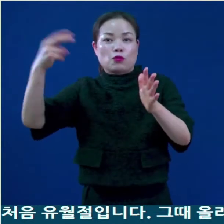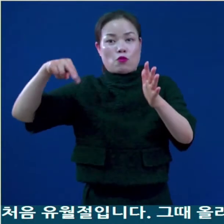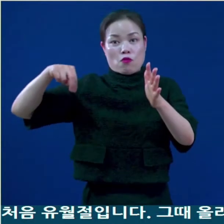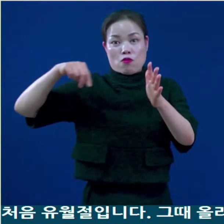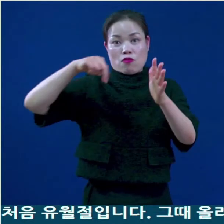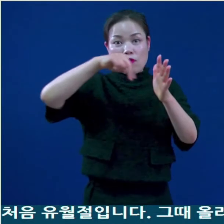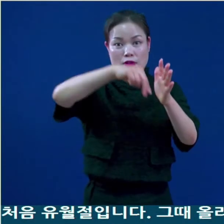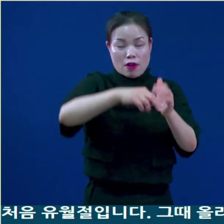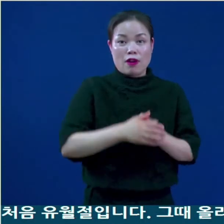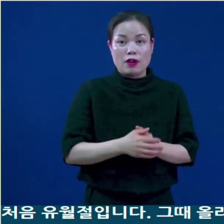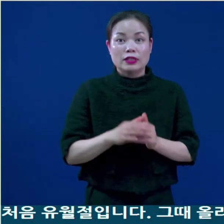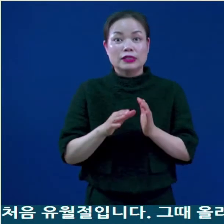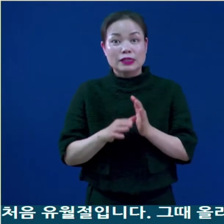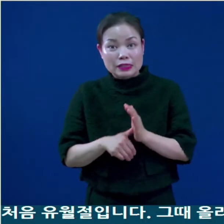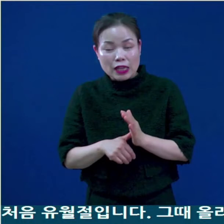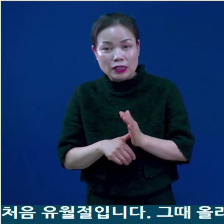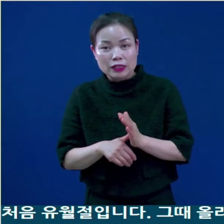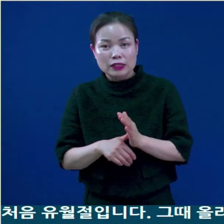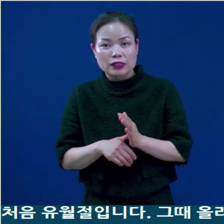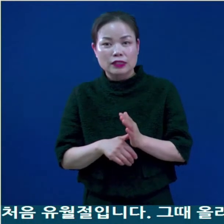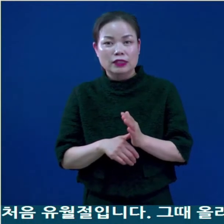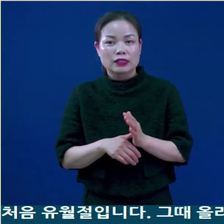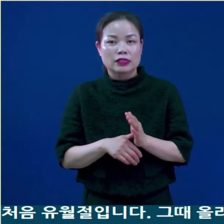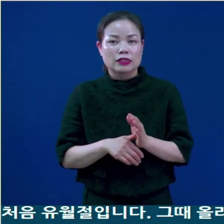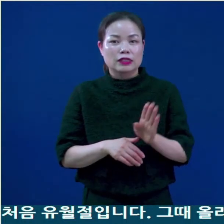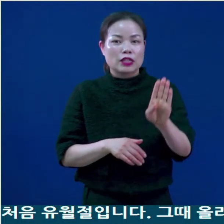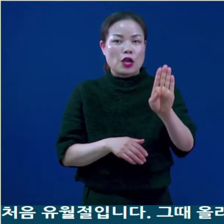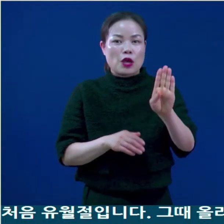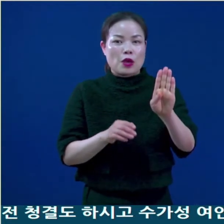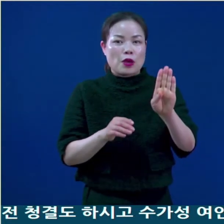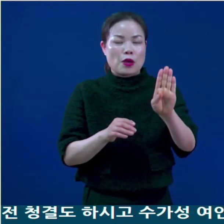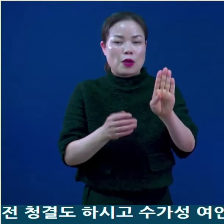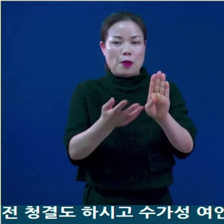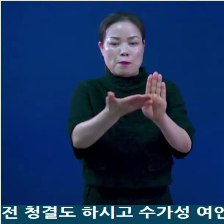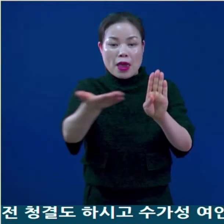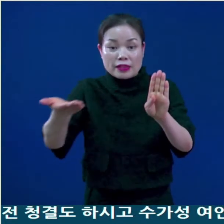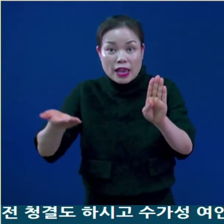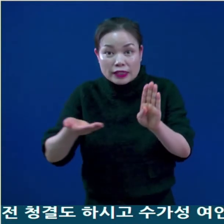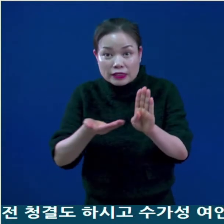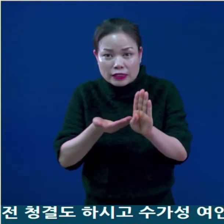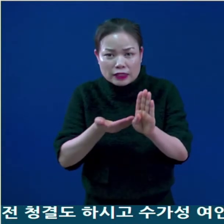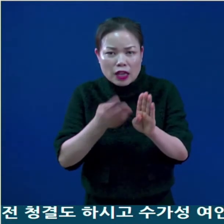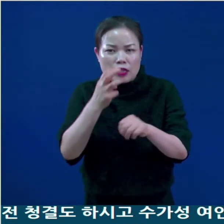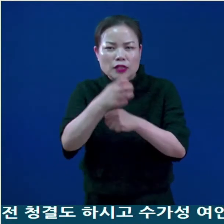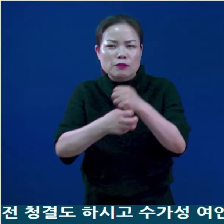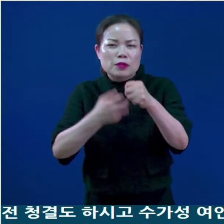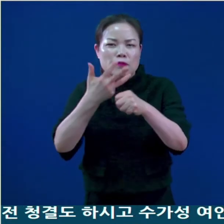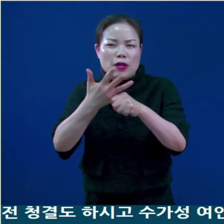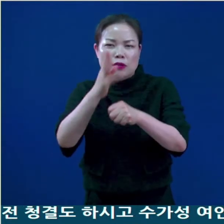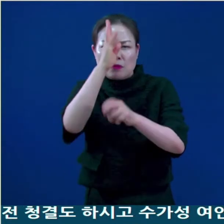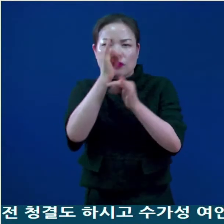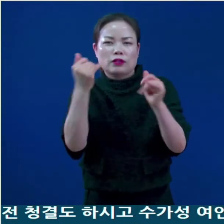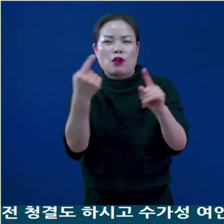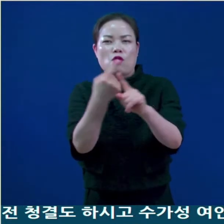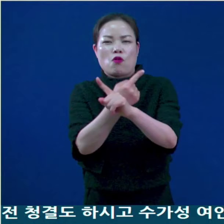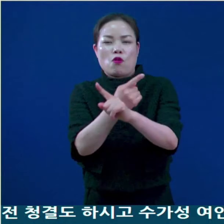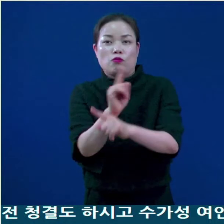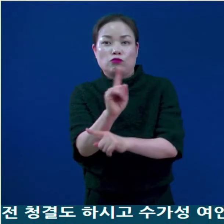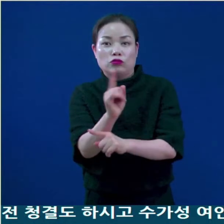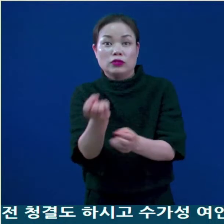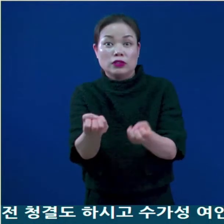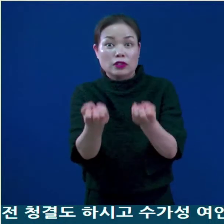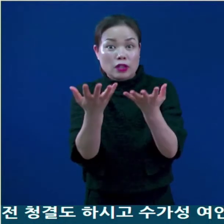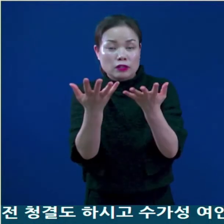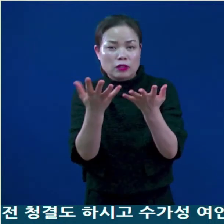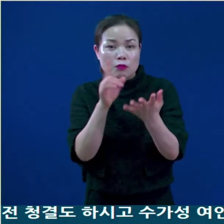올라가셨어요. 이때 올라가셔서 베데스다 못가 그 38년 된 병자 고치시는 거예요. 근데 이때는 무슨